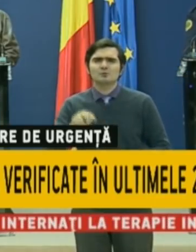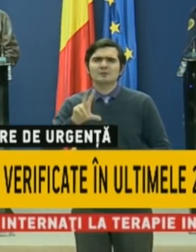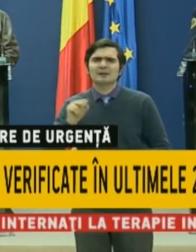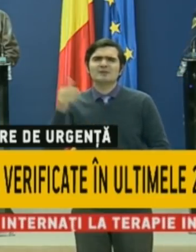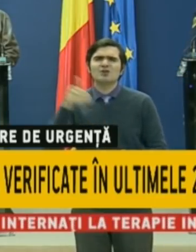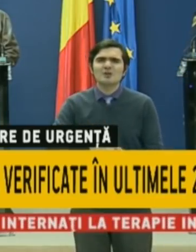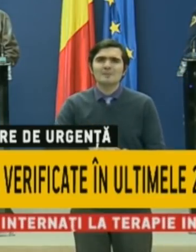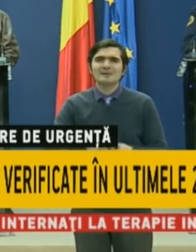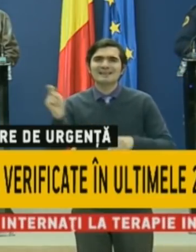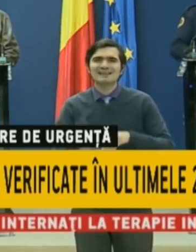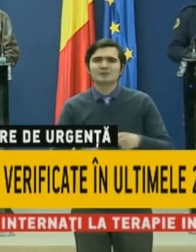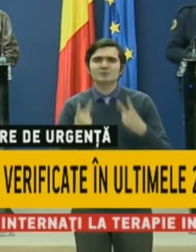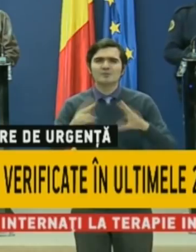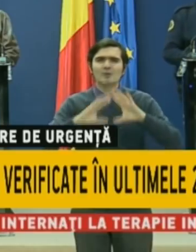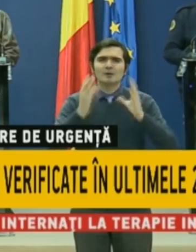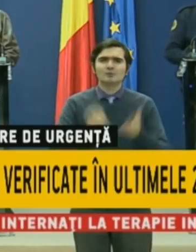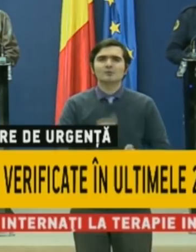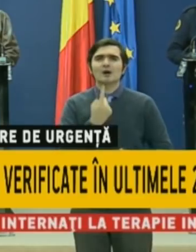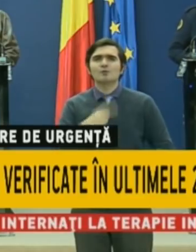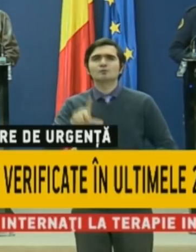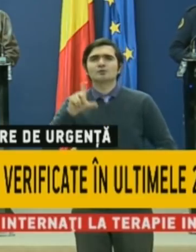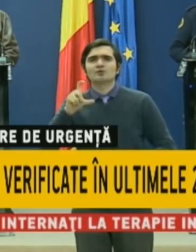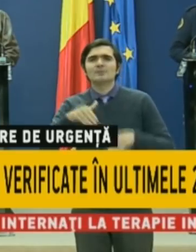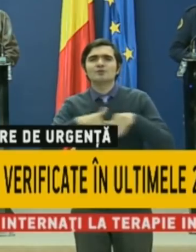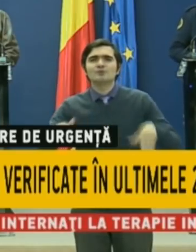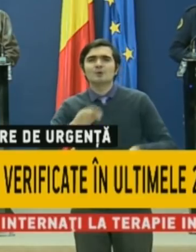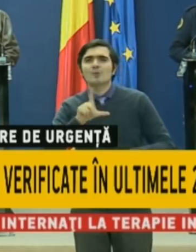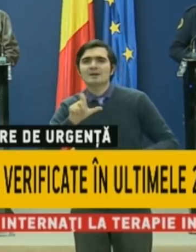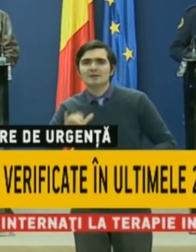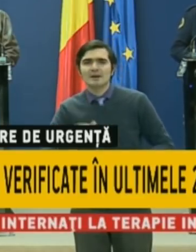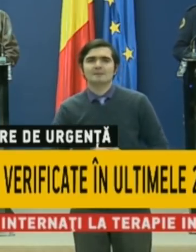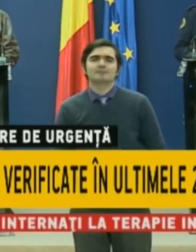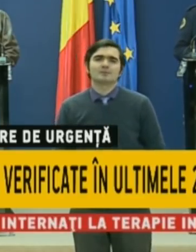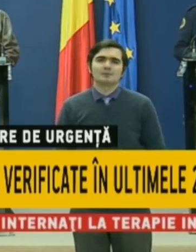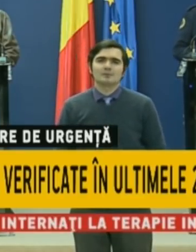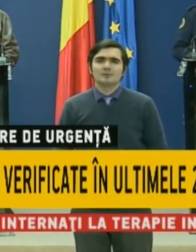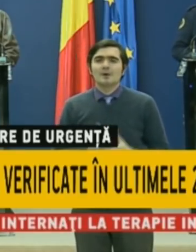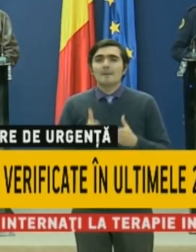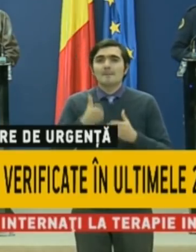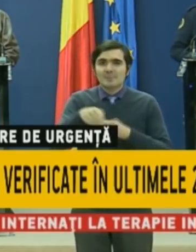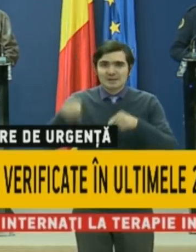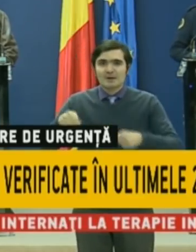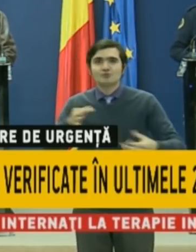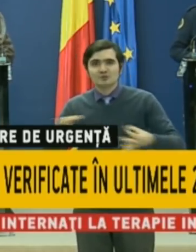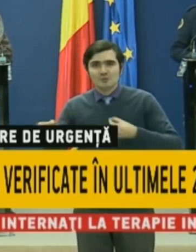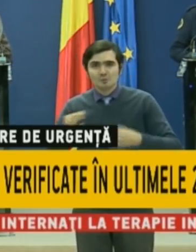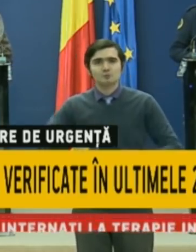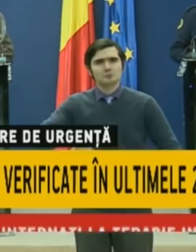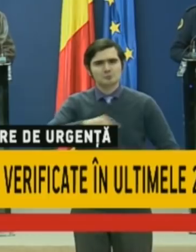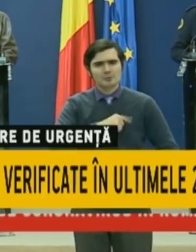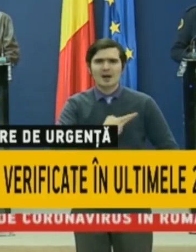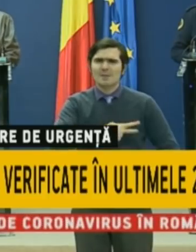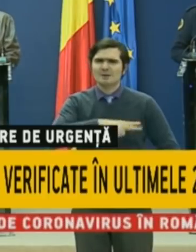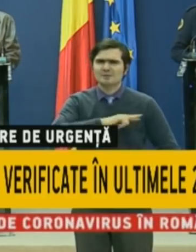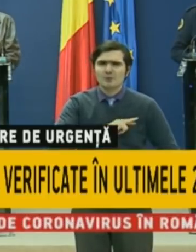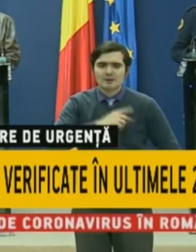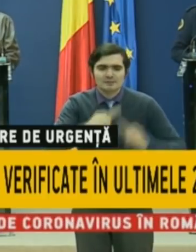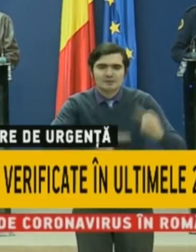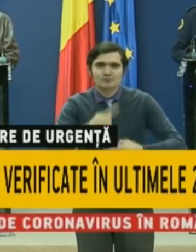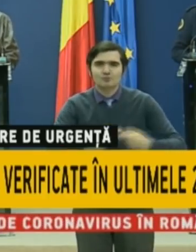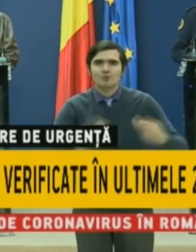valoare totală de peste 170 de milioane de lei. Prin măsurile dispuse, am asigurat derularea cu